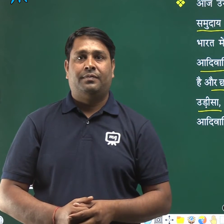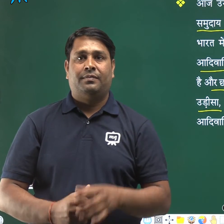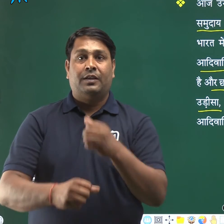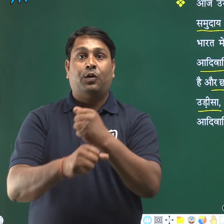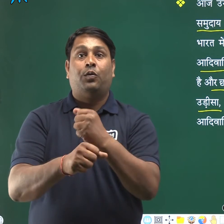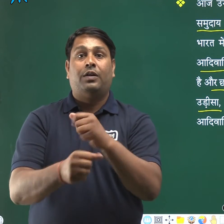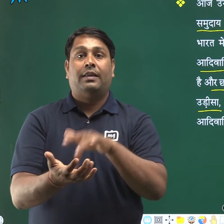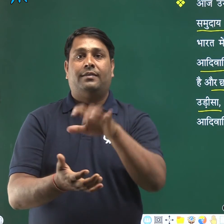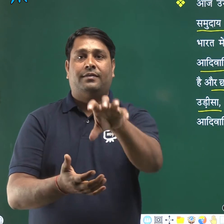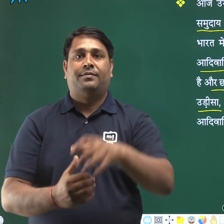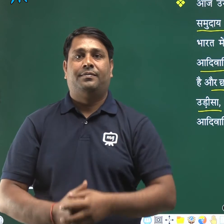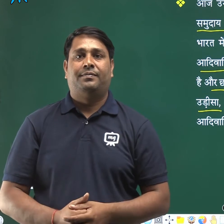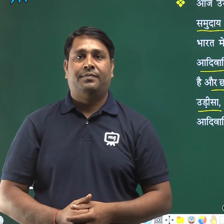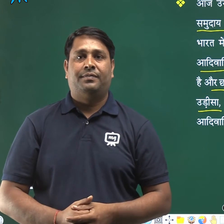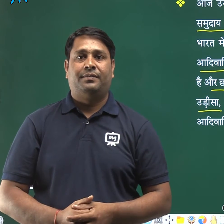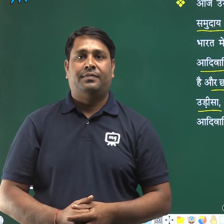गुजरात,